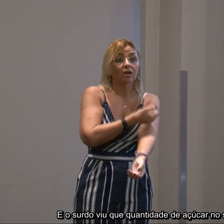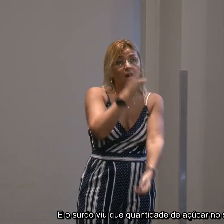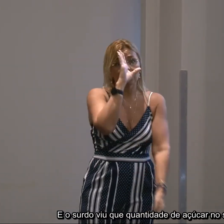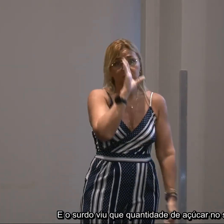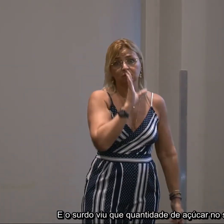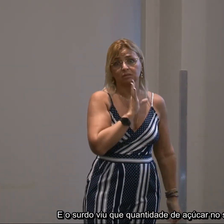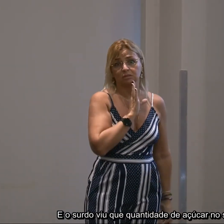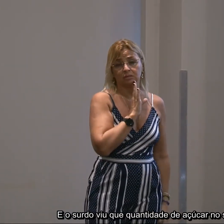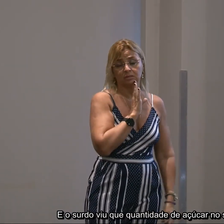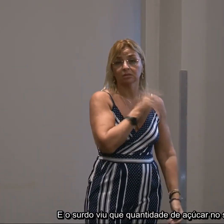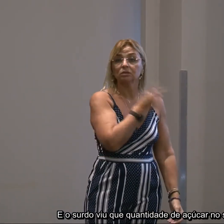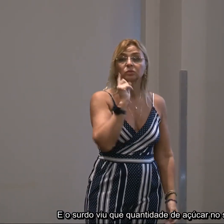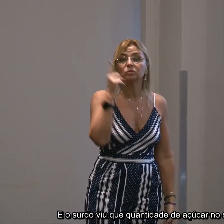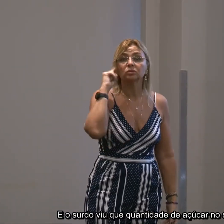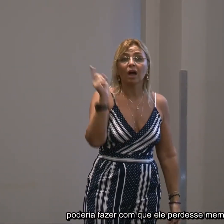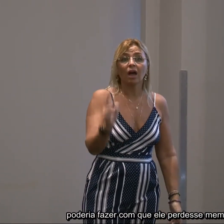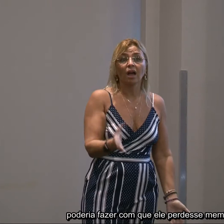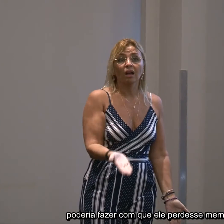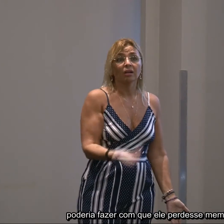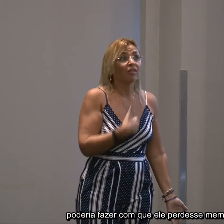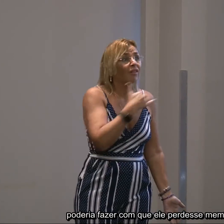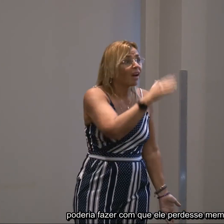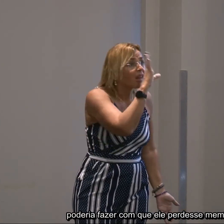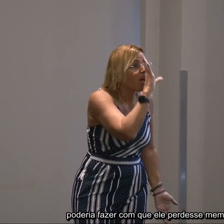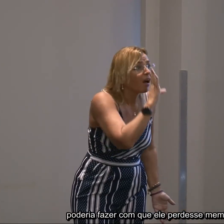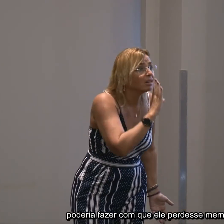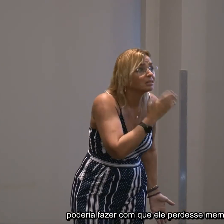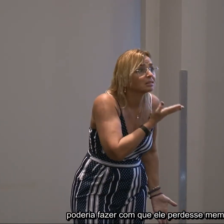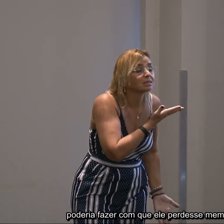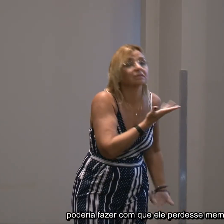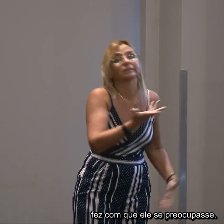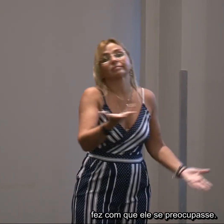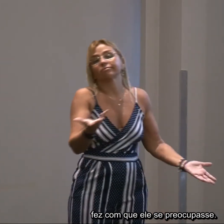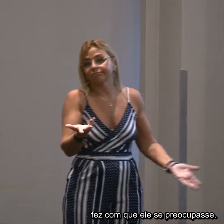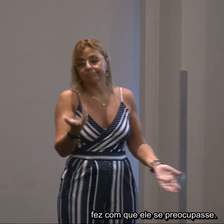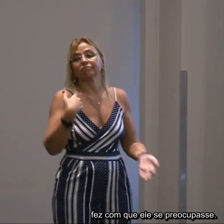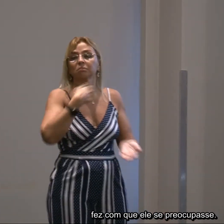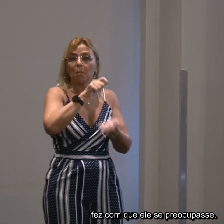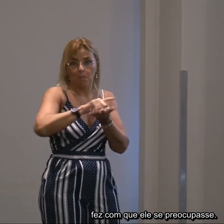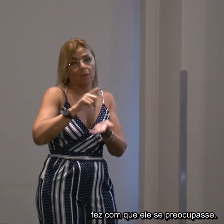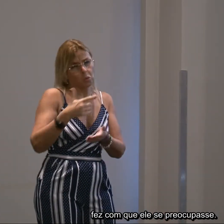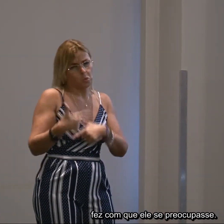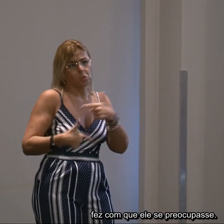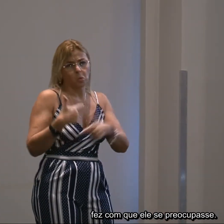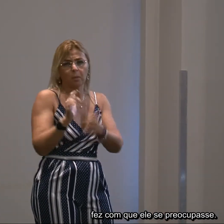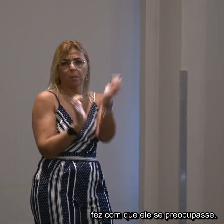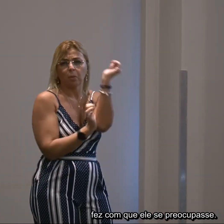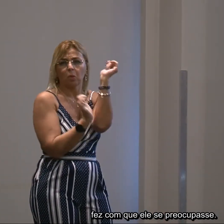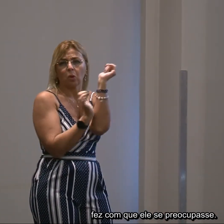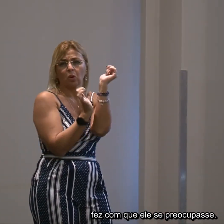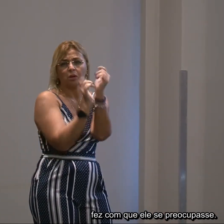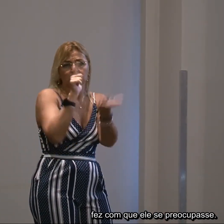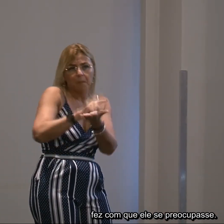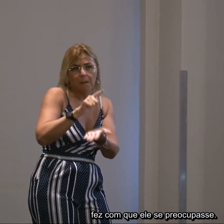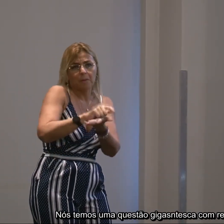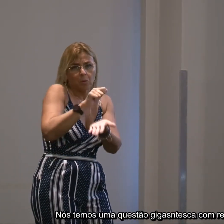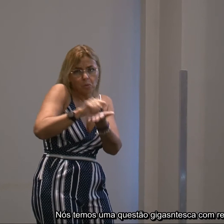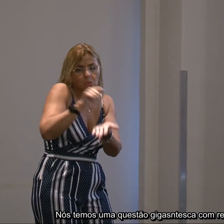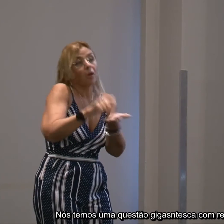a quantidade de açúcar no sangue poderia fazer com que ele perdesse membros, por exemplo, fez com que ele se preocupasse. A gente tem